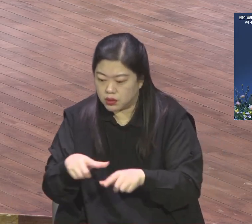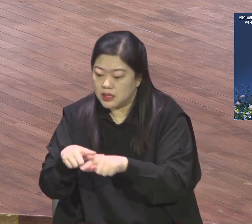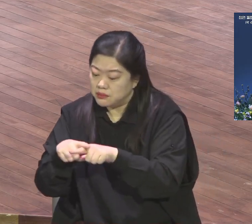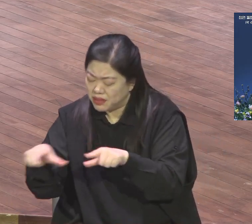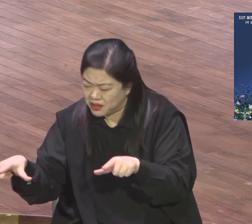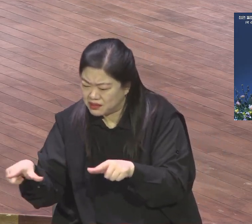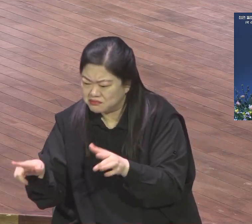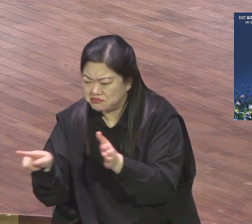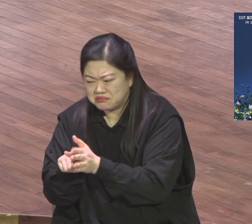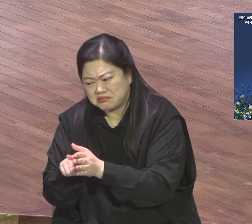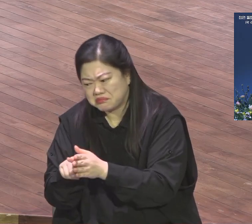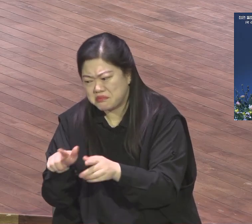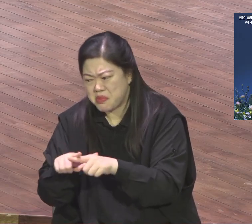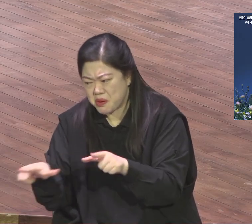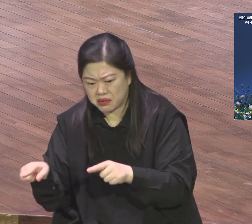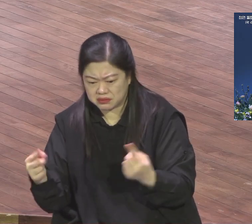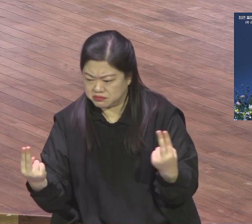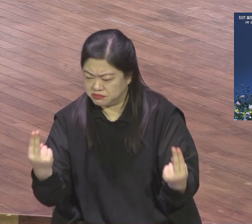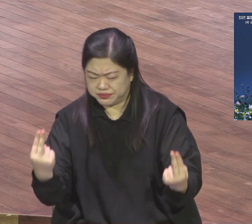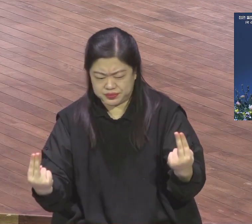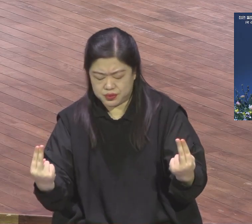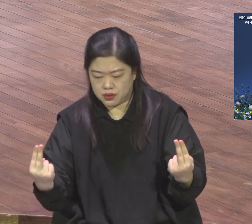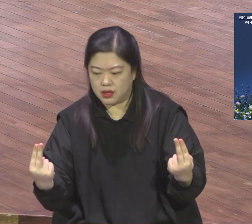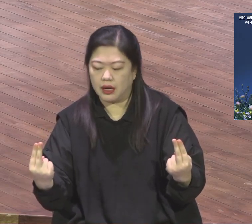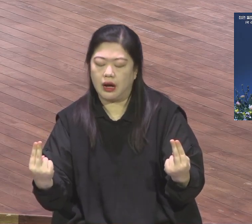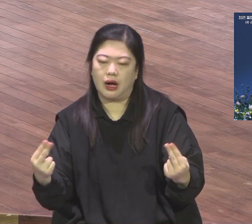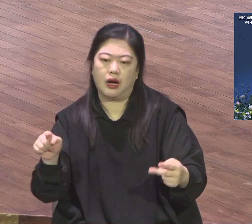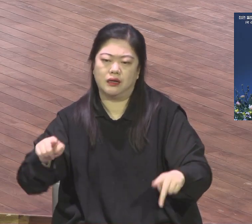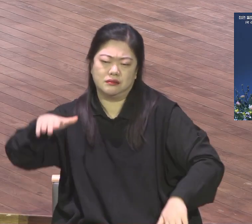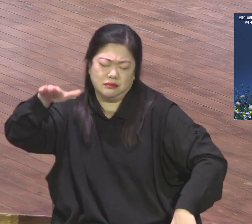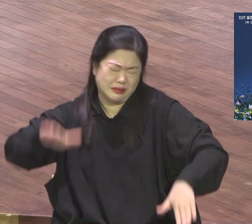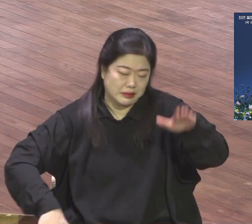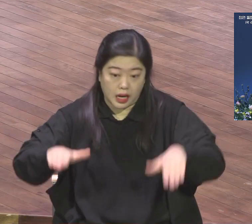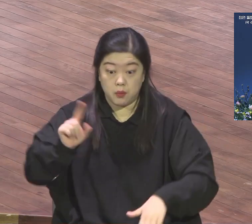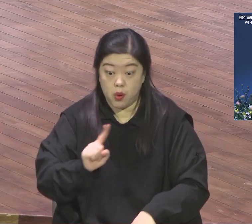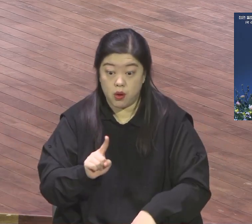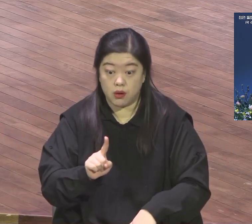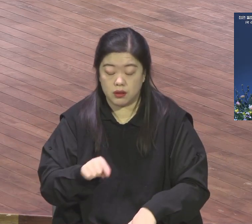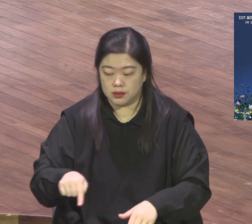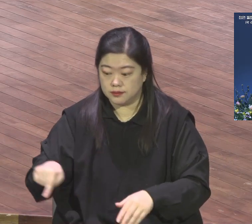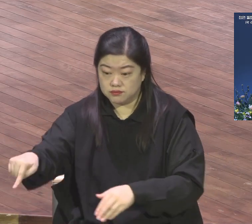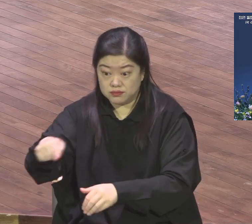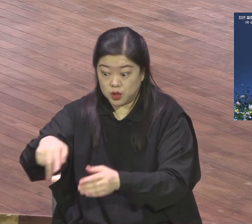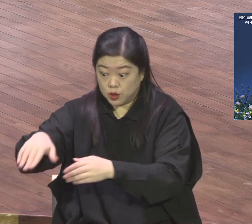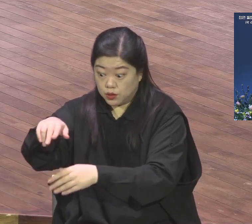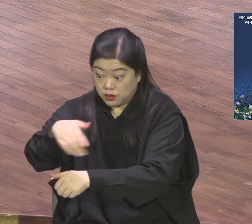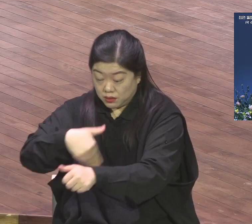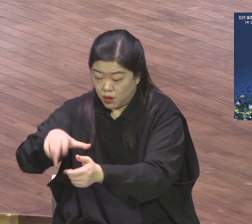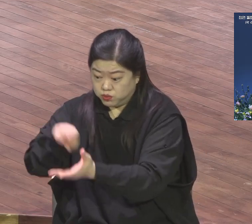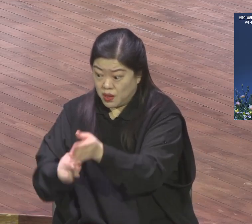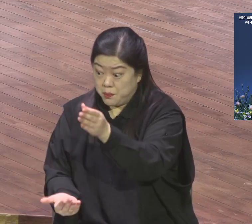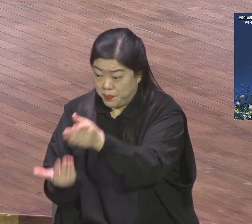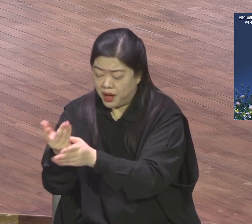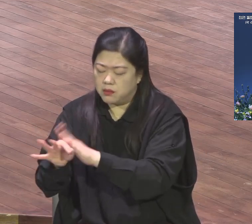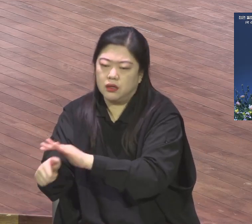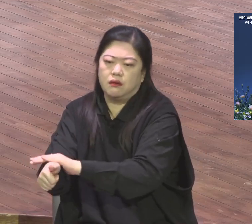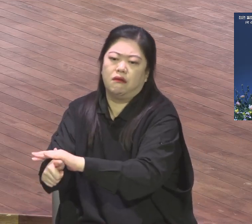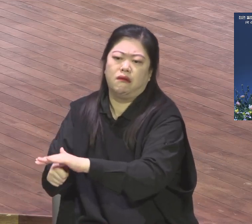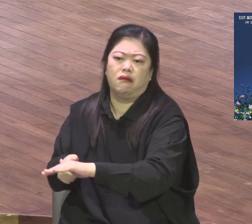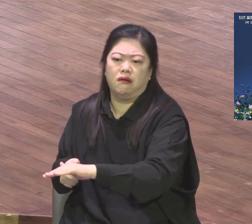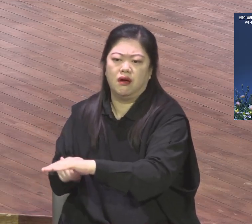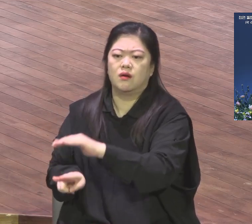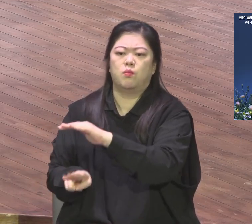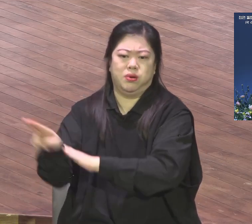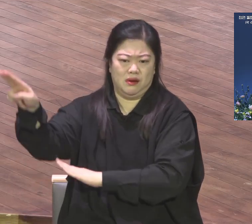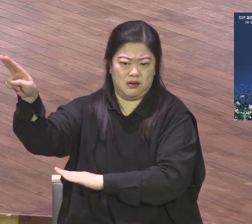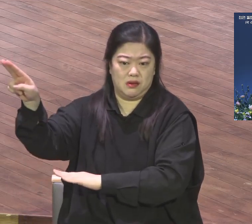정면 돌파하는 믿음을 가졌는지 아니면 눈앞의 환경에 좌지우지하는 흔들리는 그런